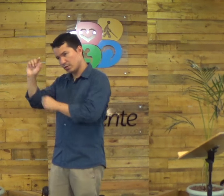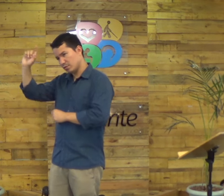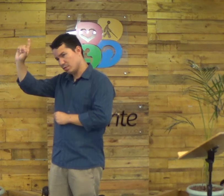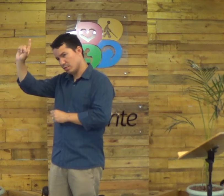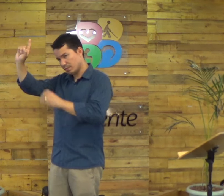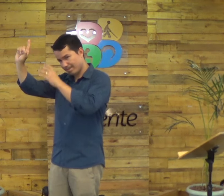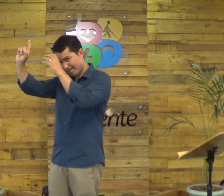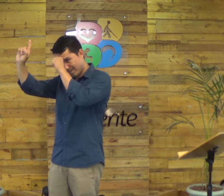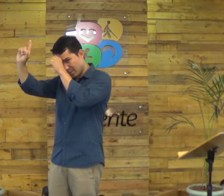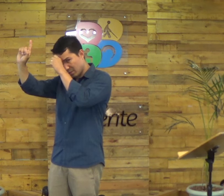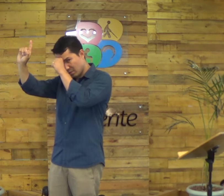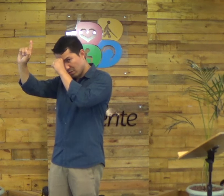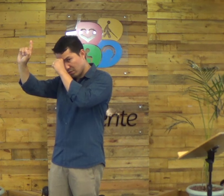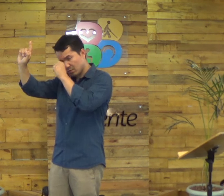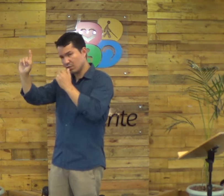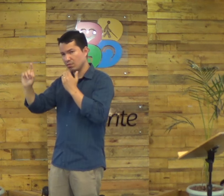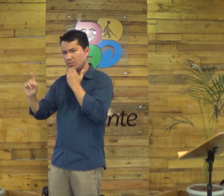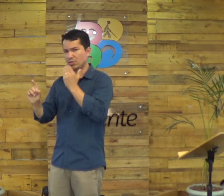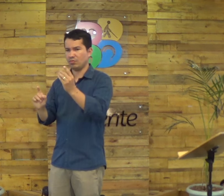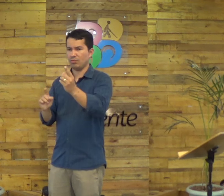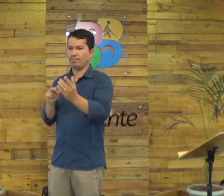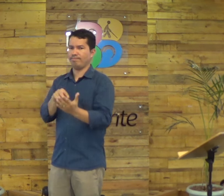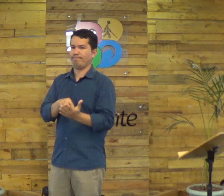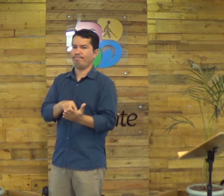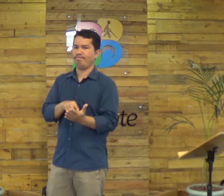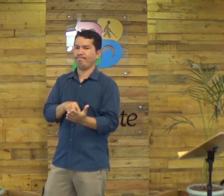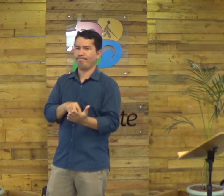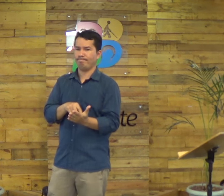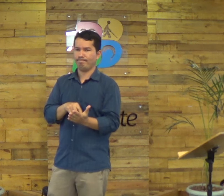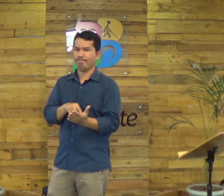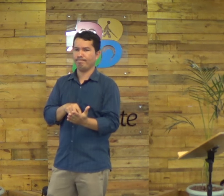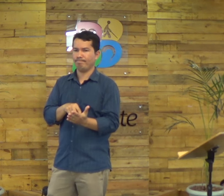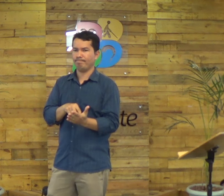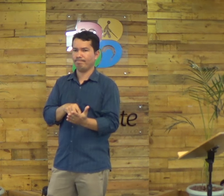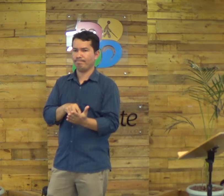confiar em Deus, aprender com Deus, então, eu peço para você, fique em pé,